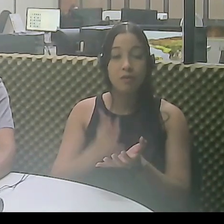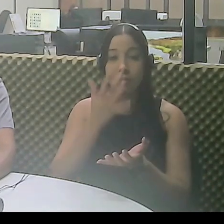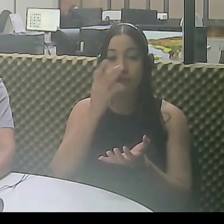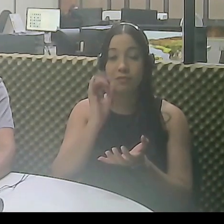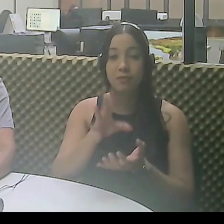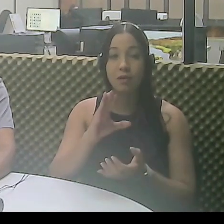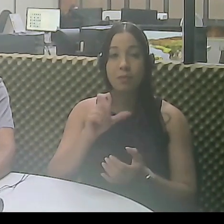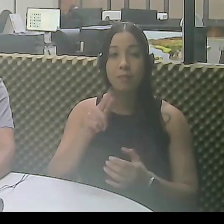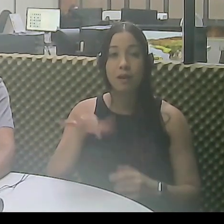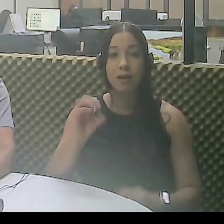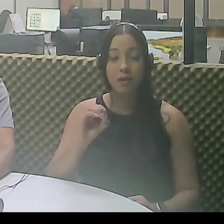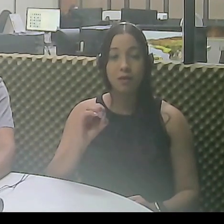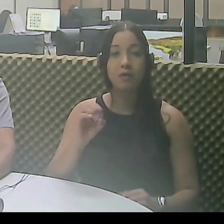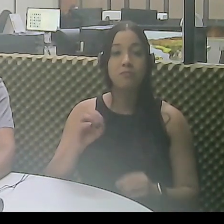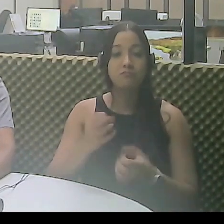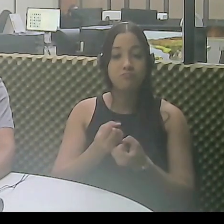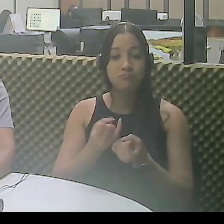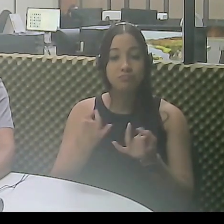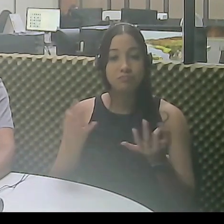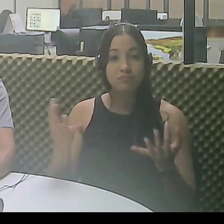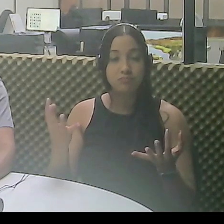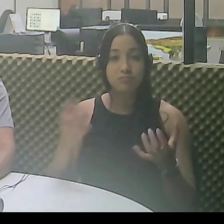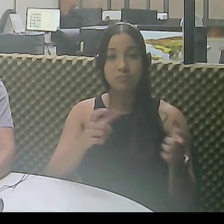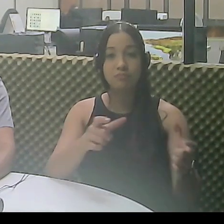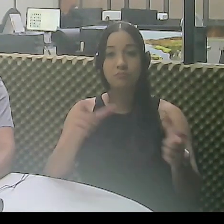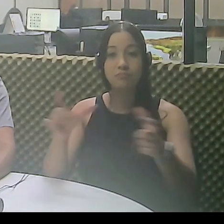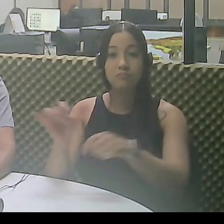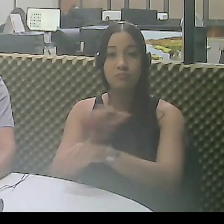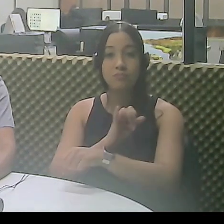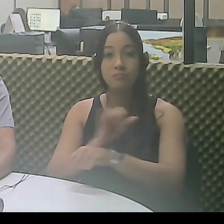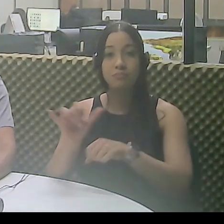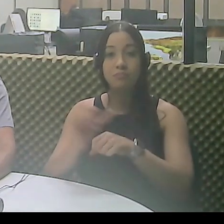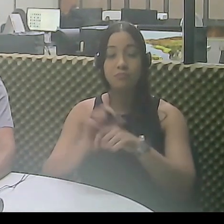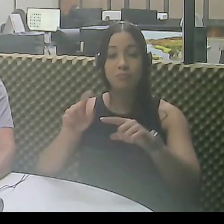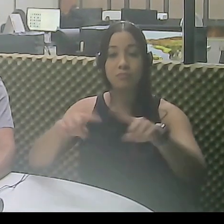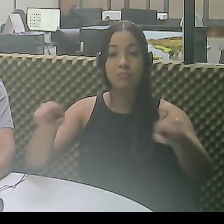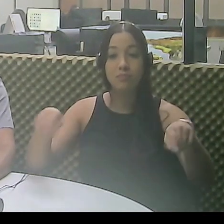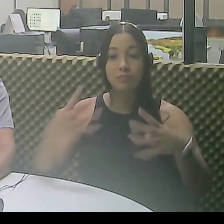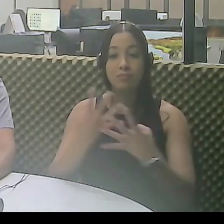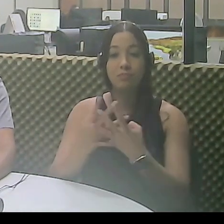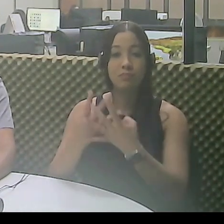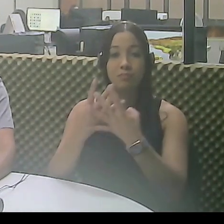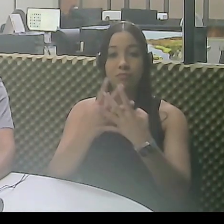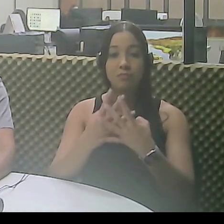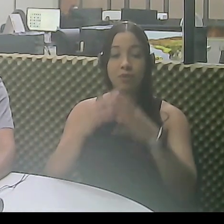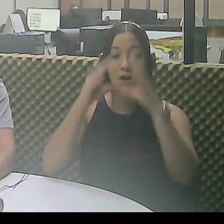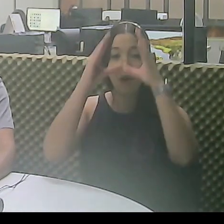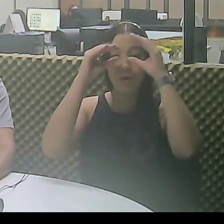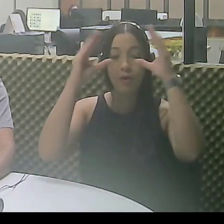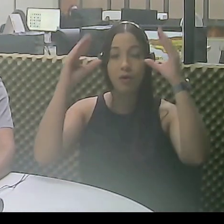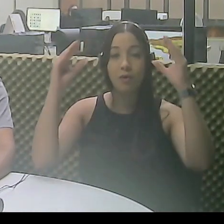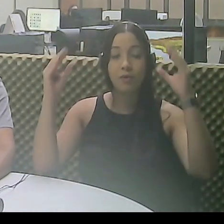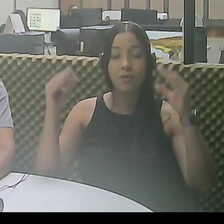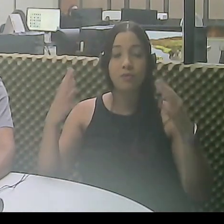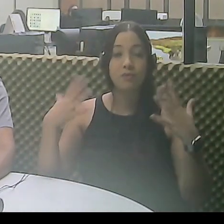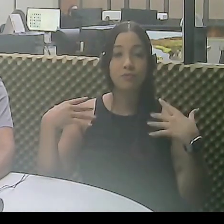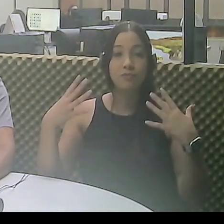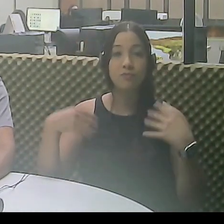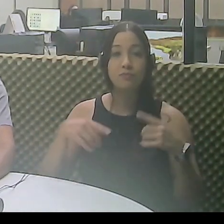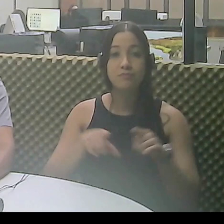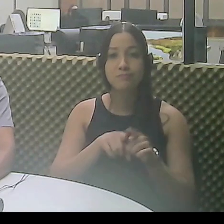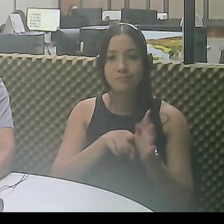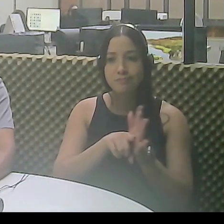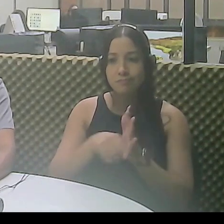descartáveis e outros itens inseridos em pontos estratégicos dos recintos. Além de conforto térmico e estímulo a explorar